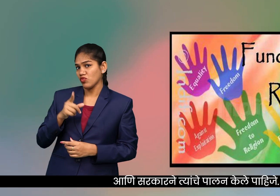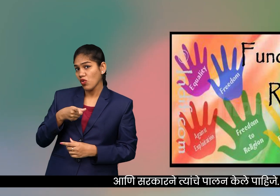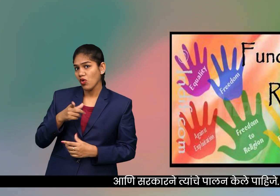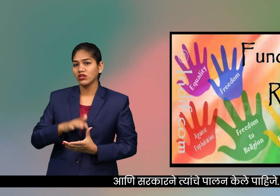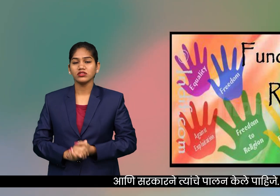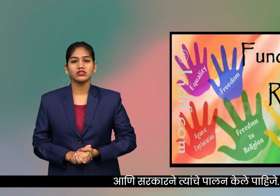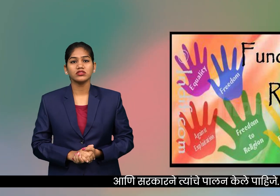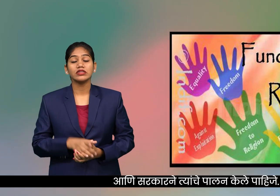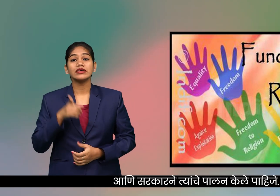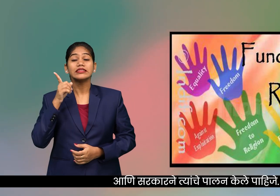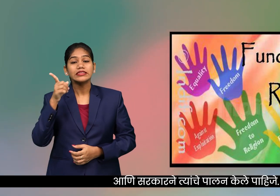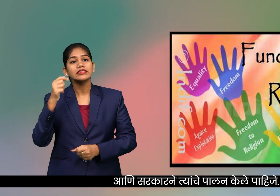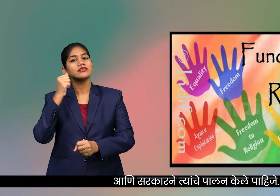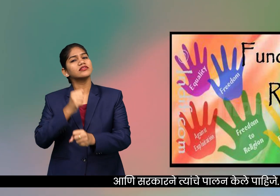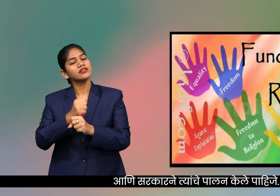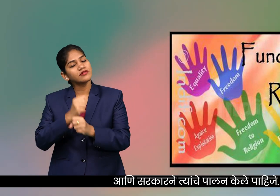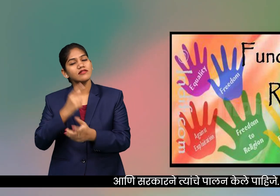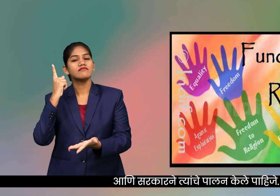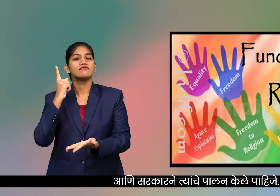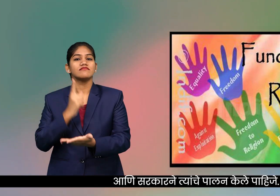आणि सरकाराने त्यांचे पालन केले पाहिजे.